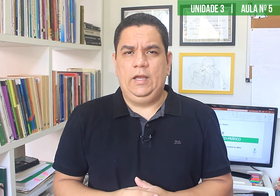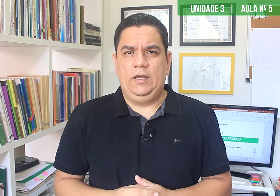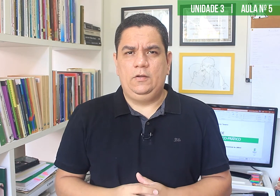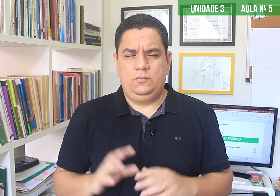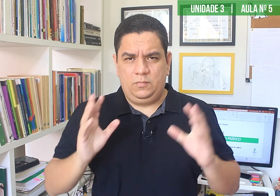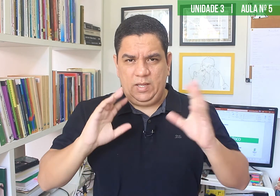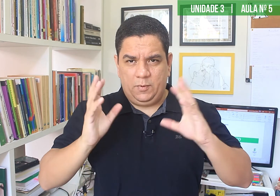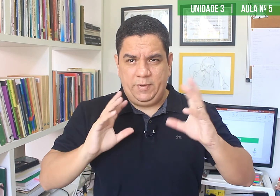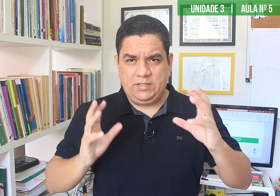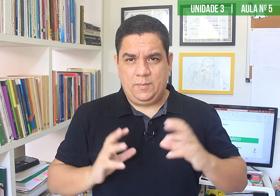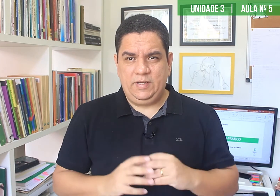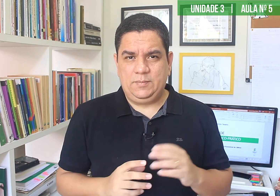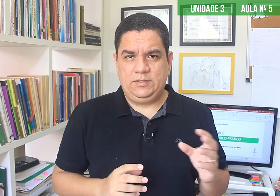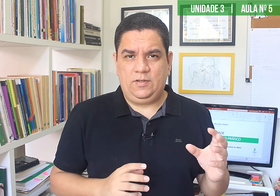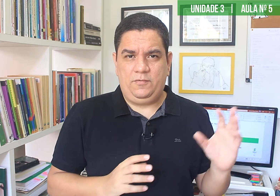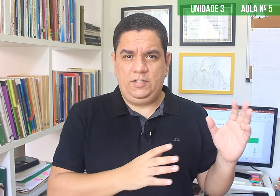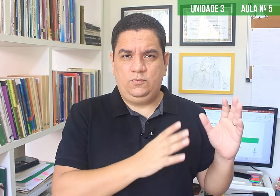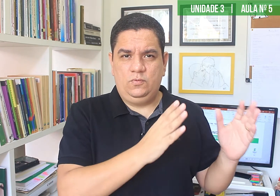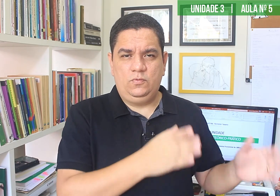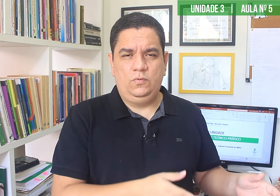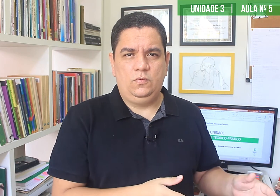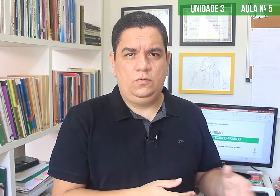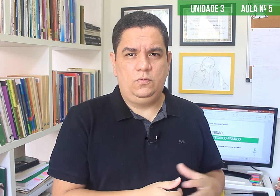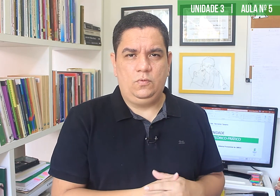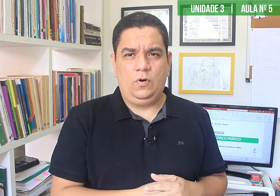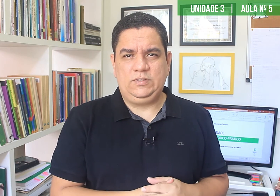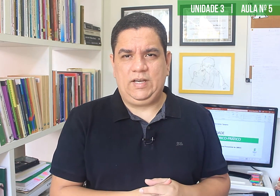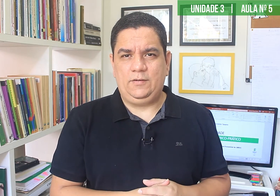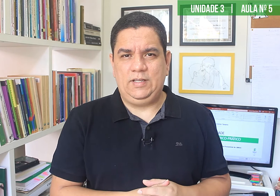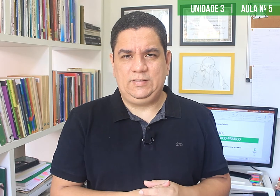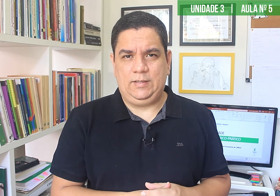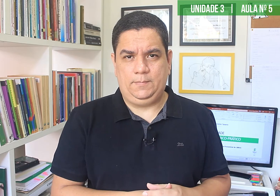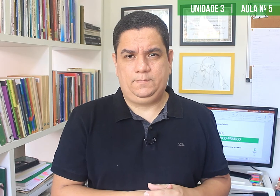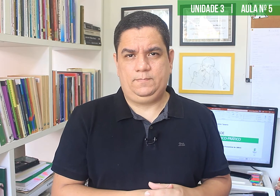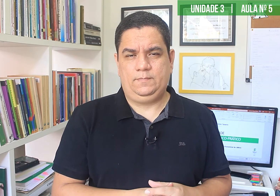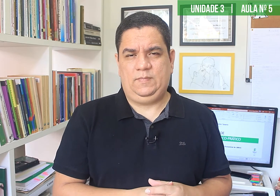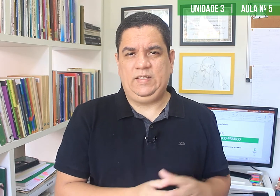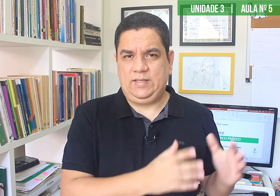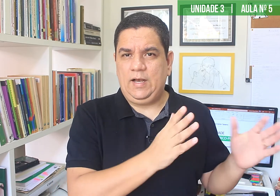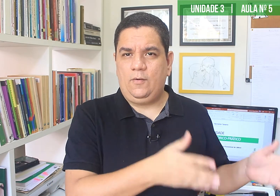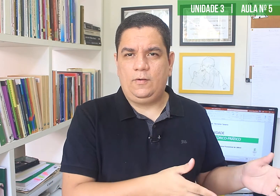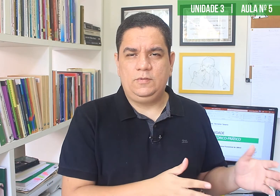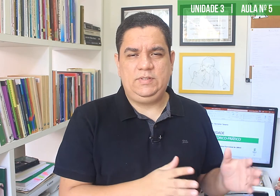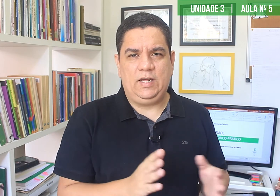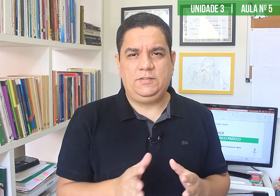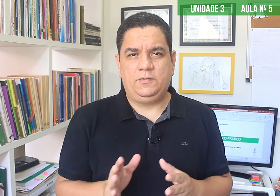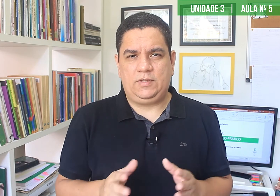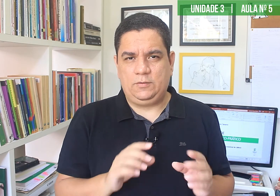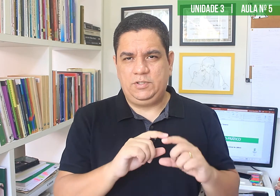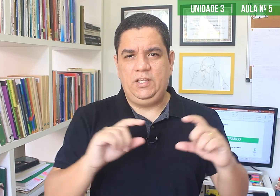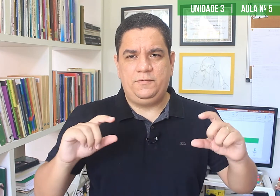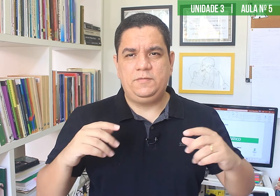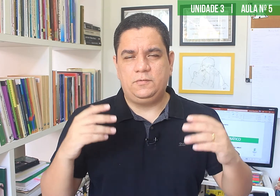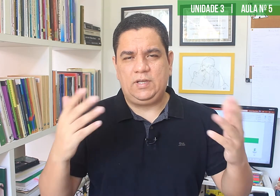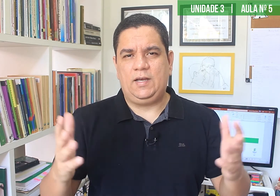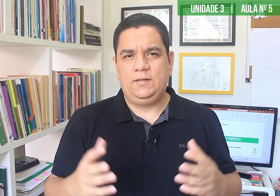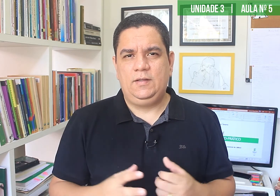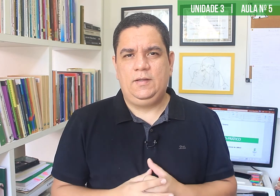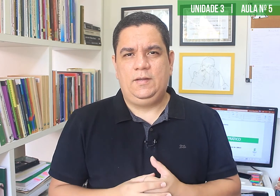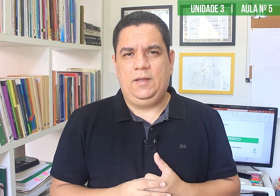Eu não lembro bem de cabeça, mas talvez no glossário dessa aula, os sinais vão estar, os GIFs vão estar